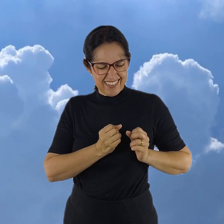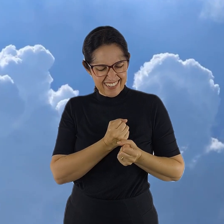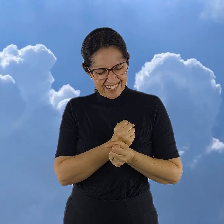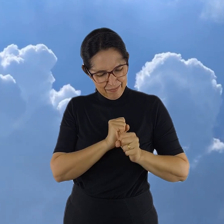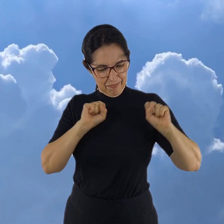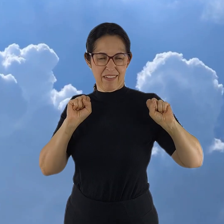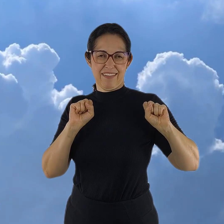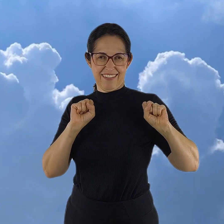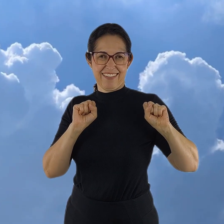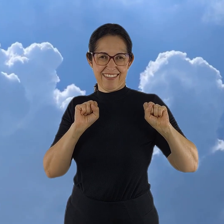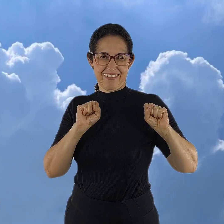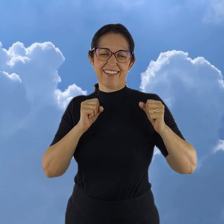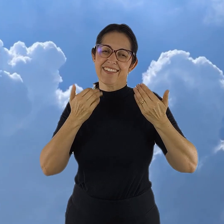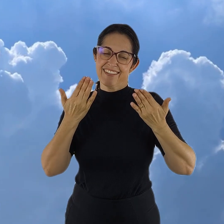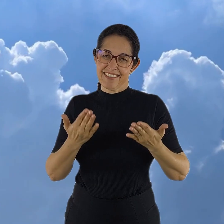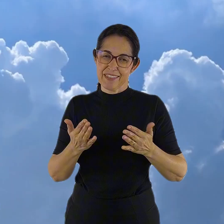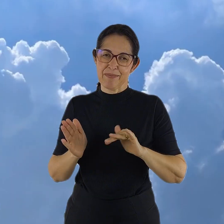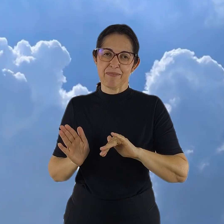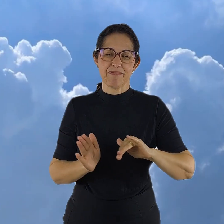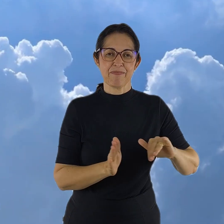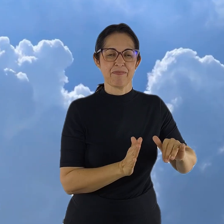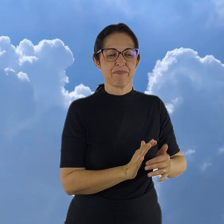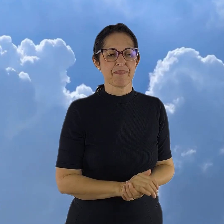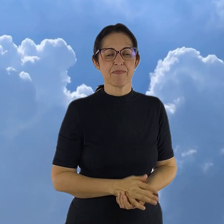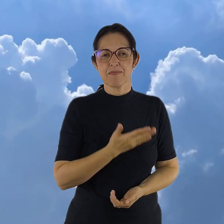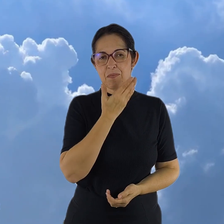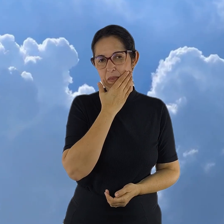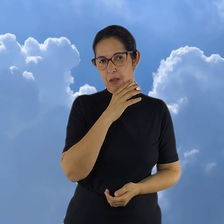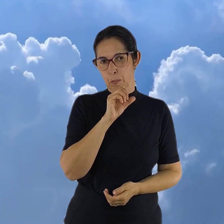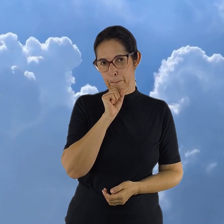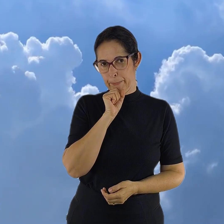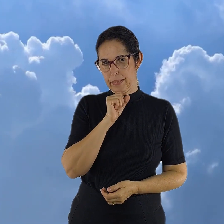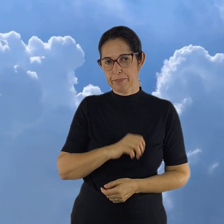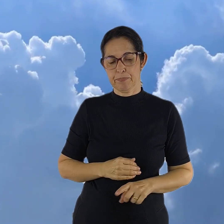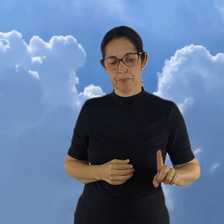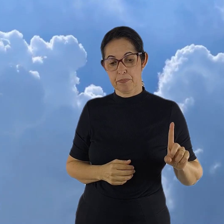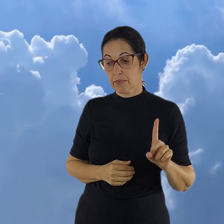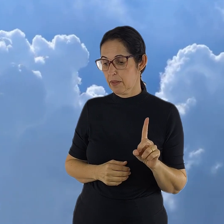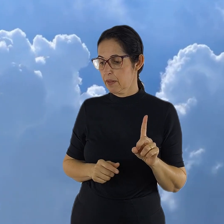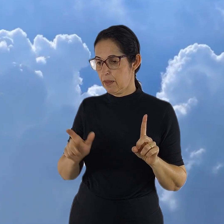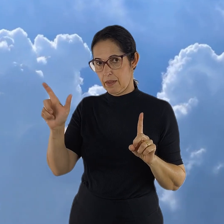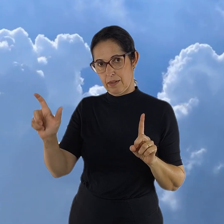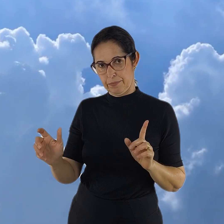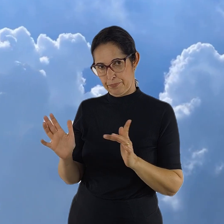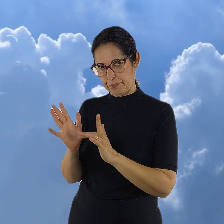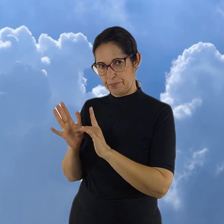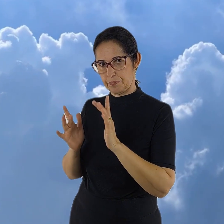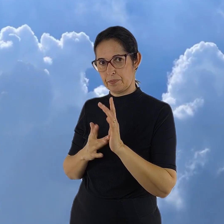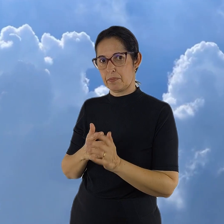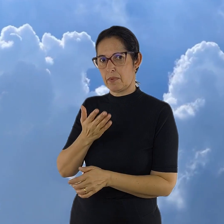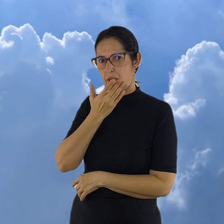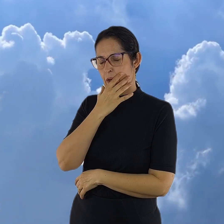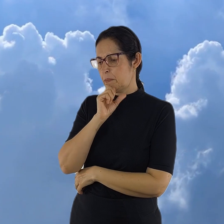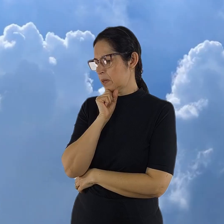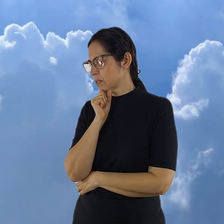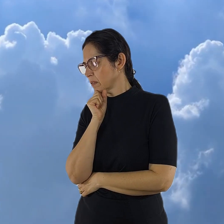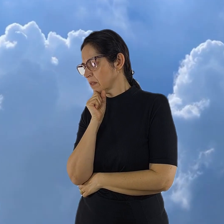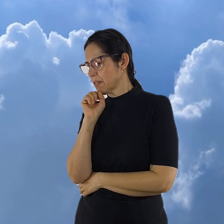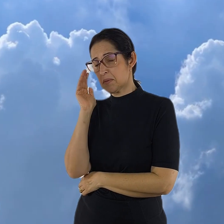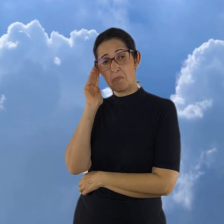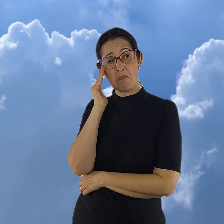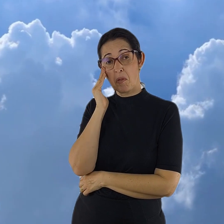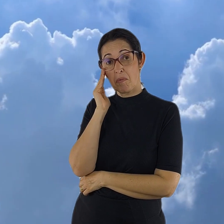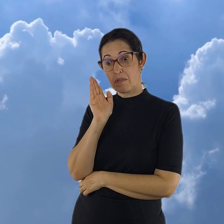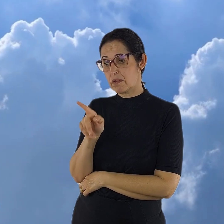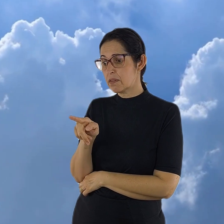E veja os irmãos como realmente ele ainda não havia entendido quem era o Senhor Jesus. Veja os irmãos como ele realmente